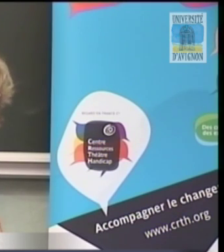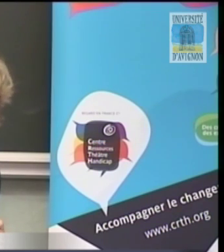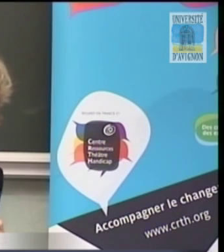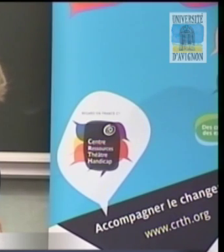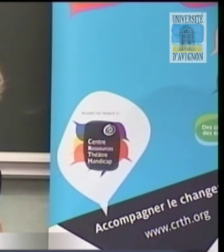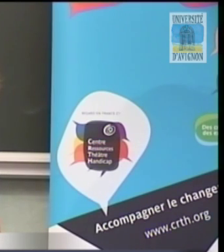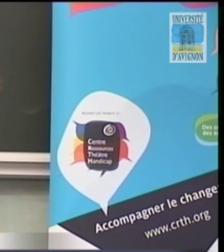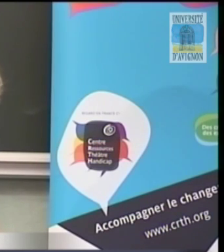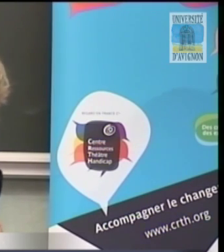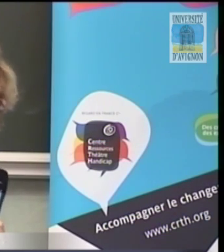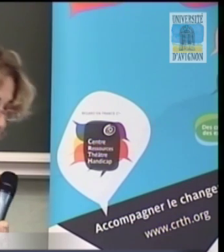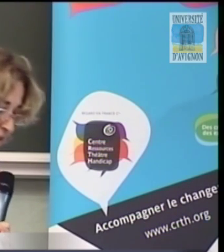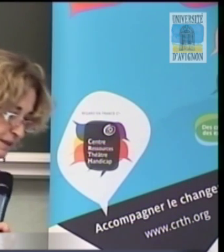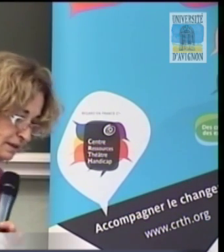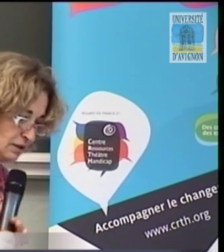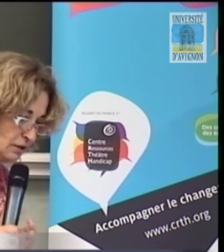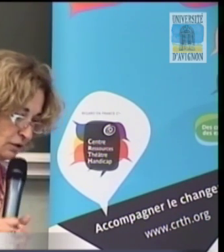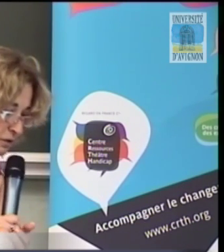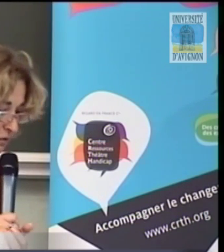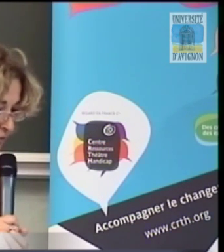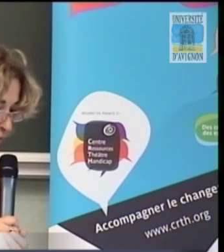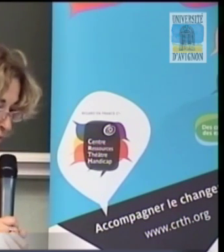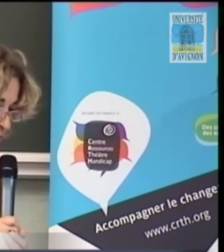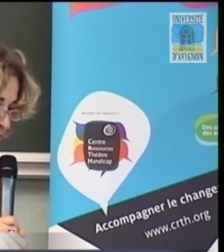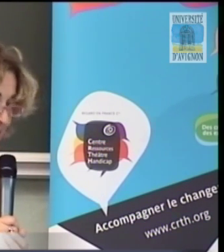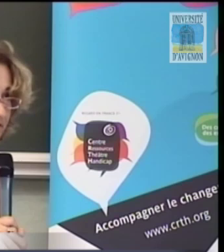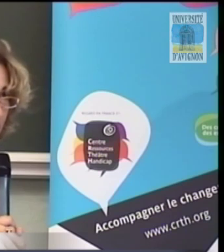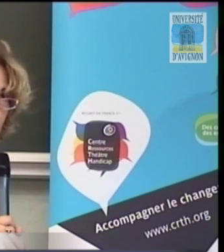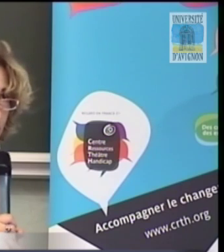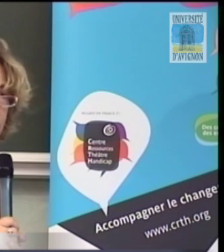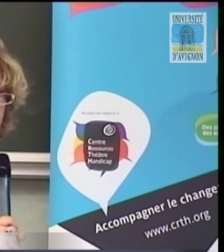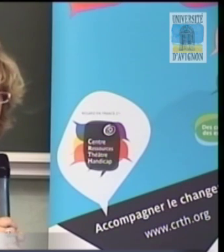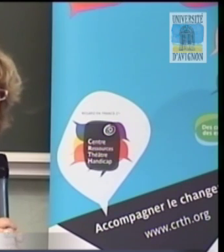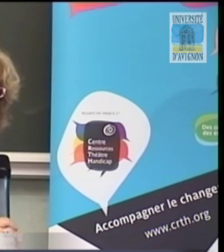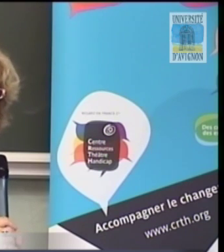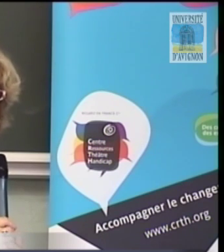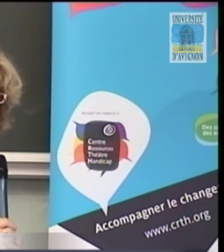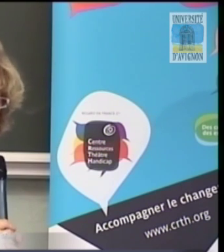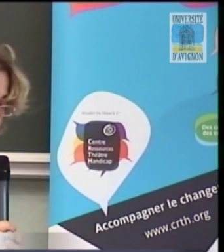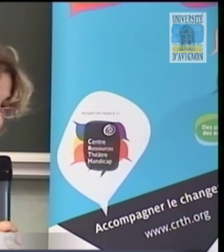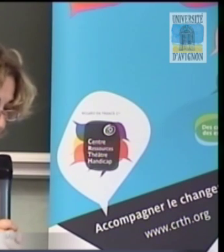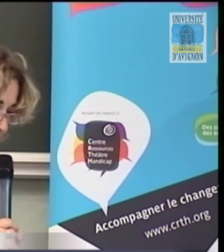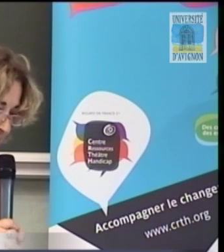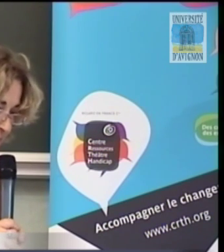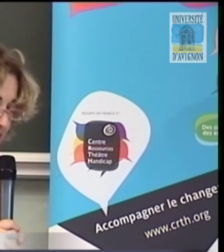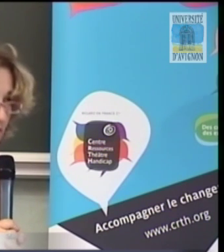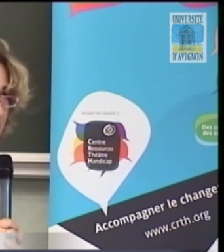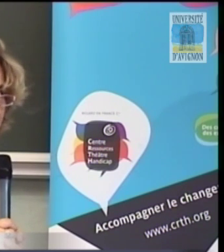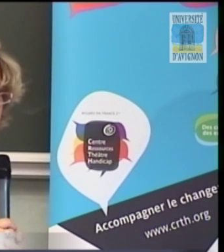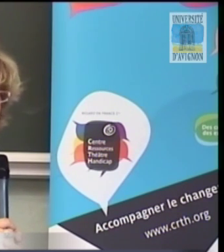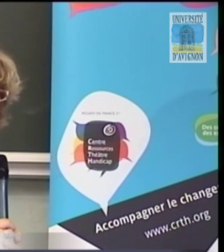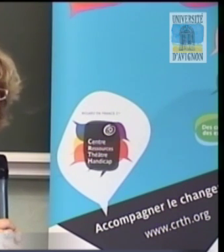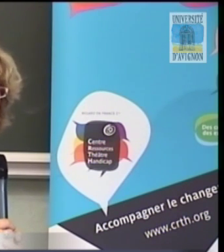Alors, ne pas également oublier que la différence, ce n'est pas le seul fait des